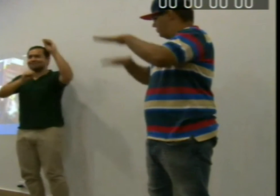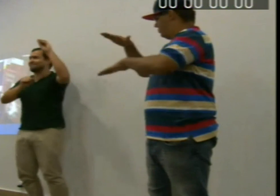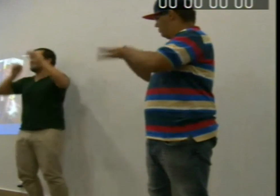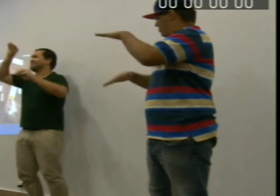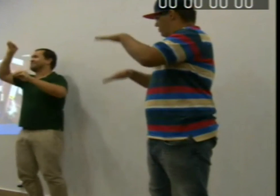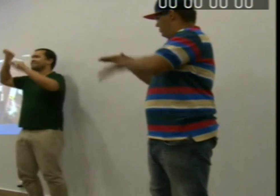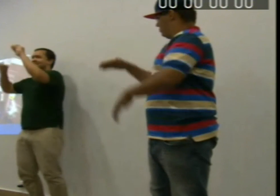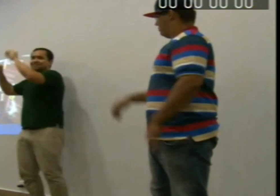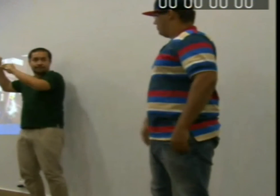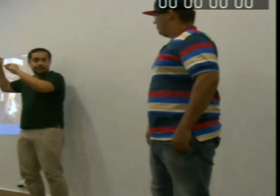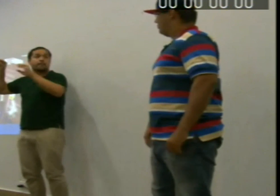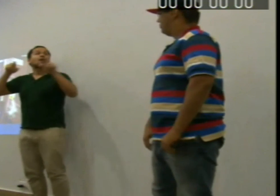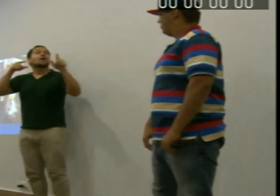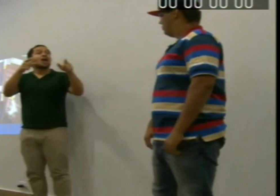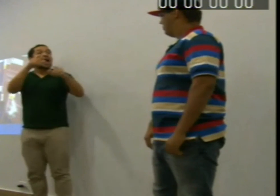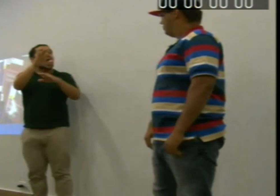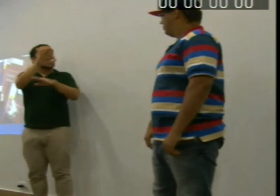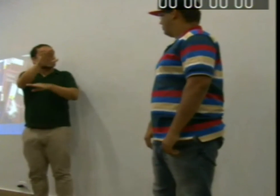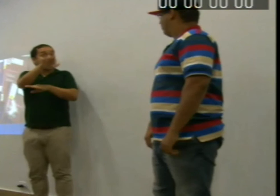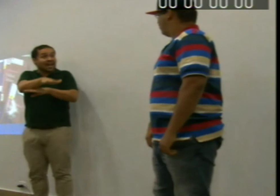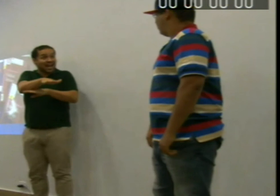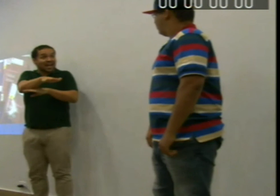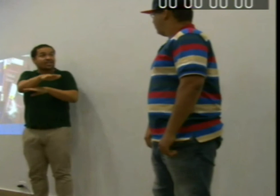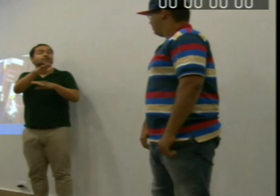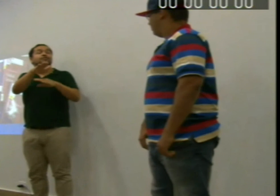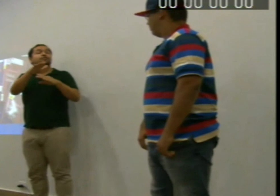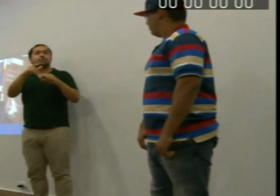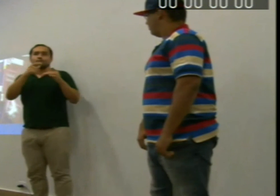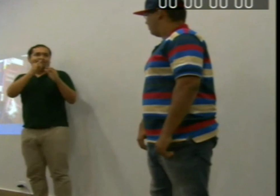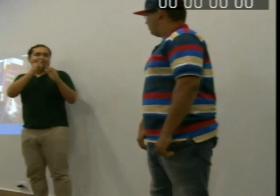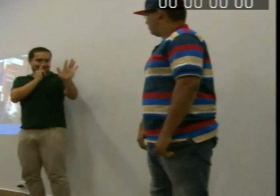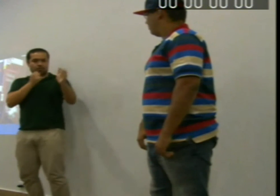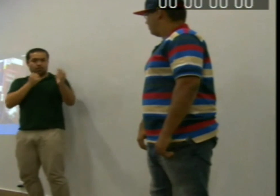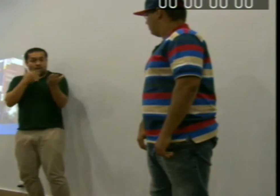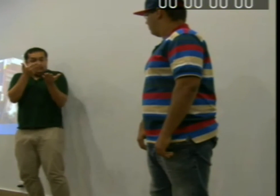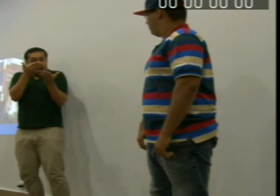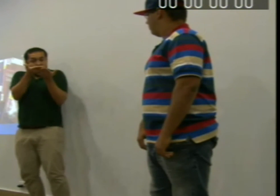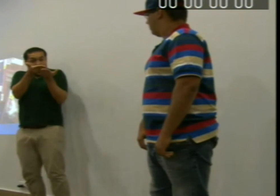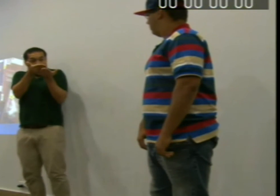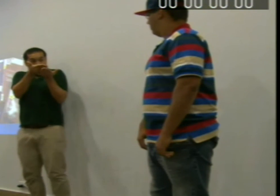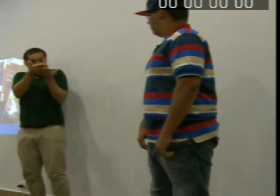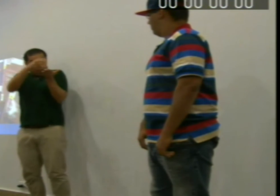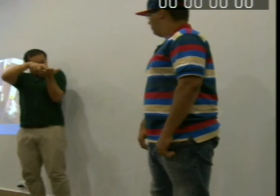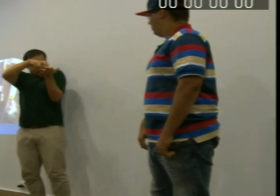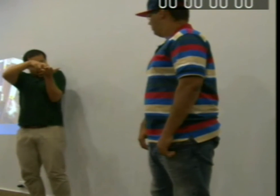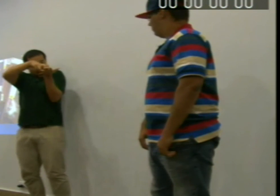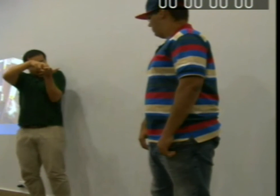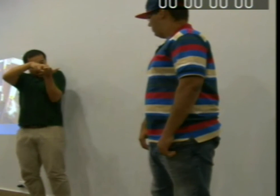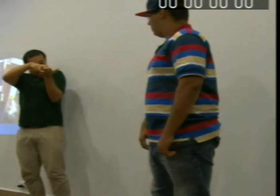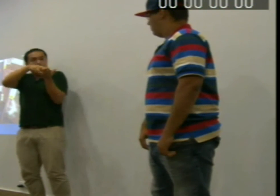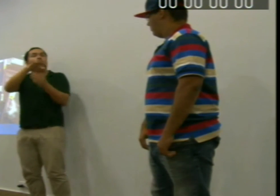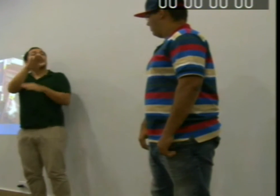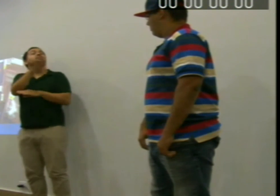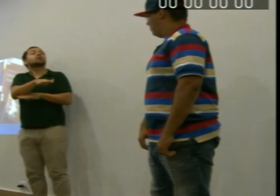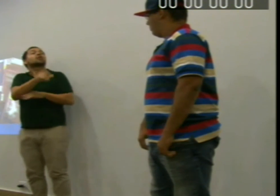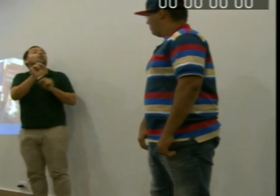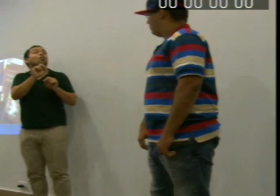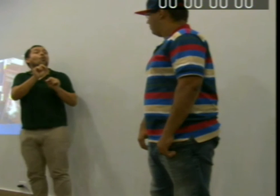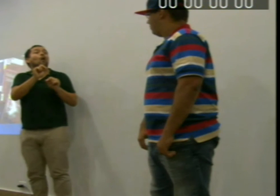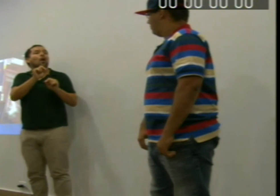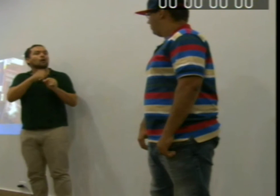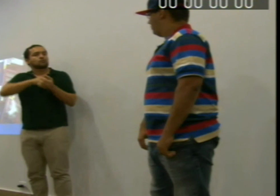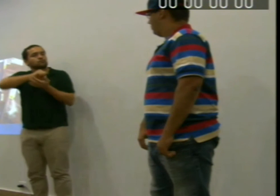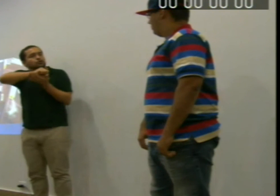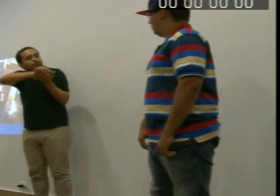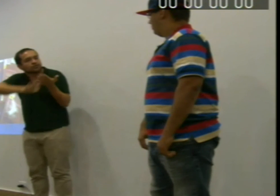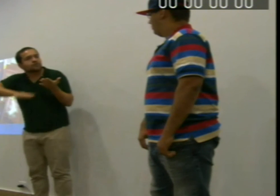então era uma escala cada horário né à tarde por exemplo se eu estudasse de manhã à tarde o